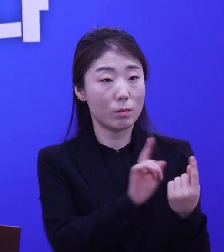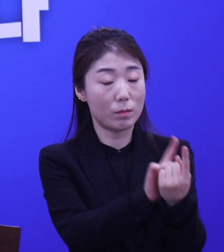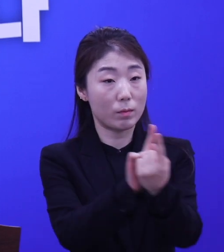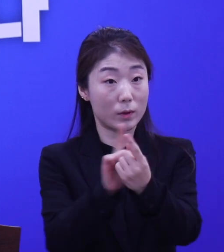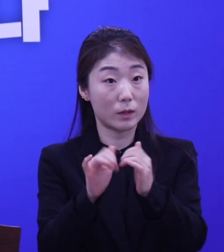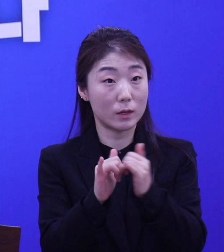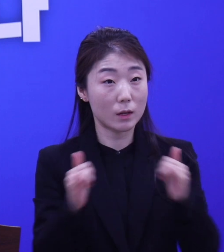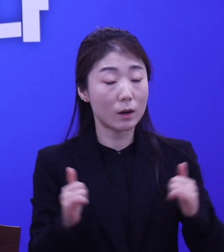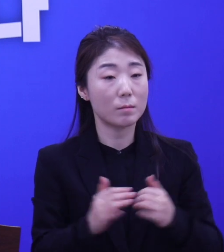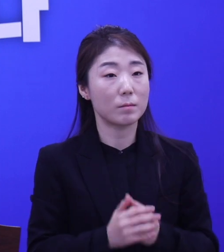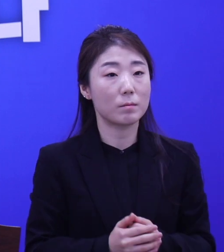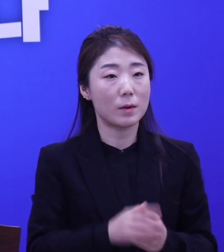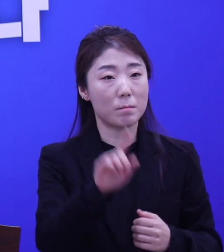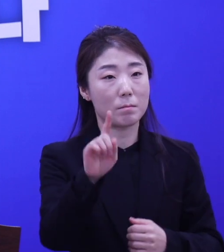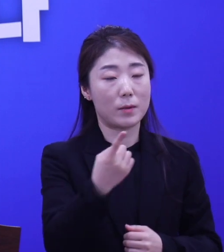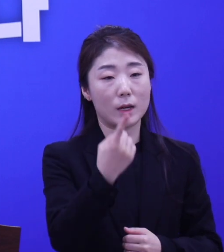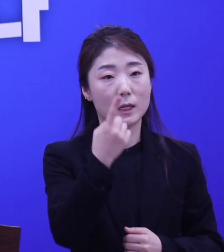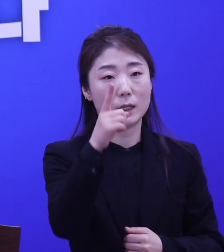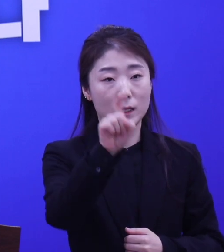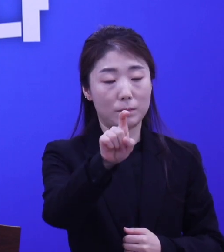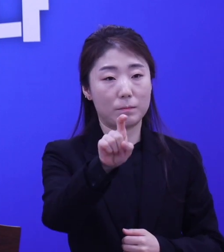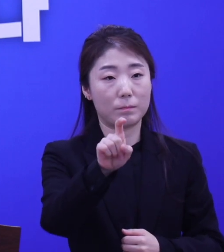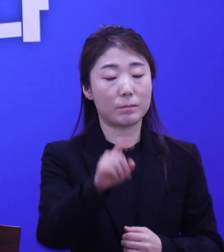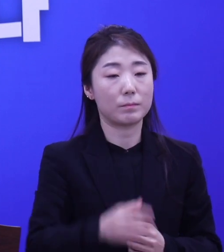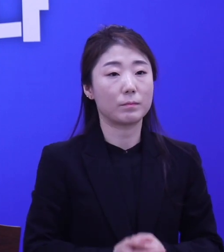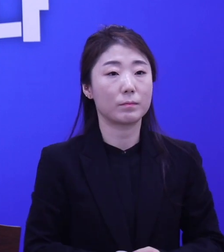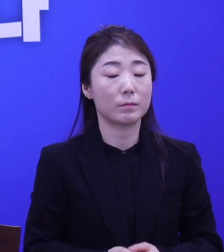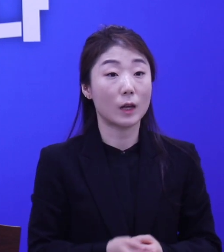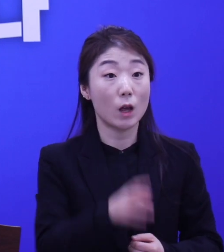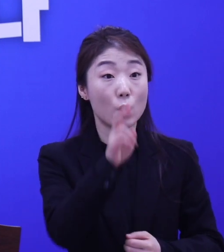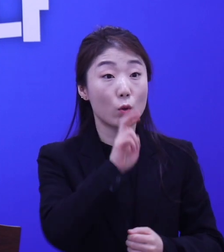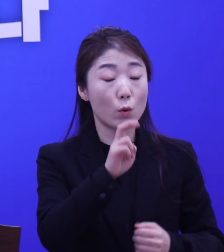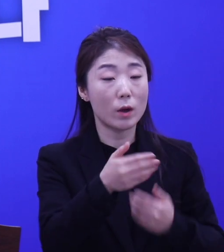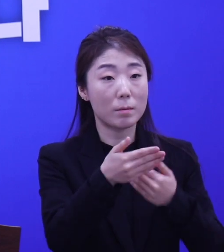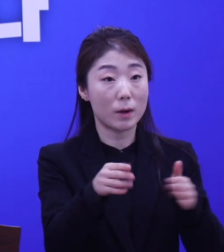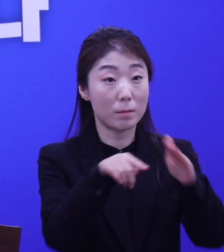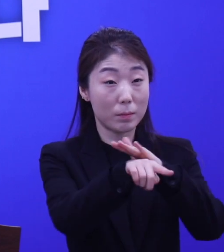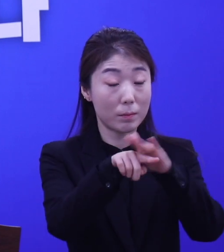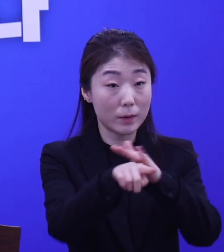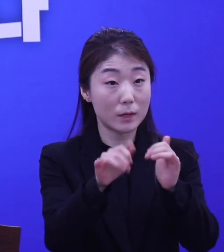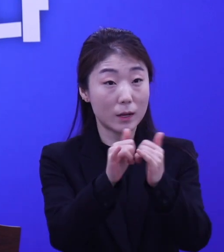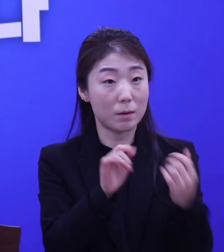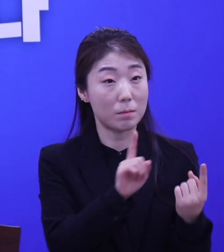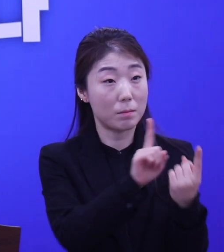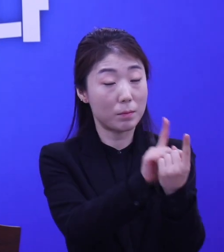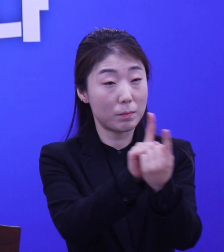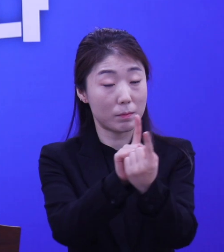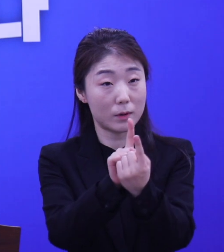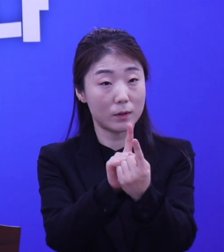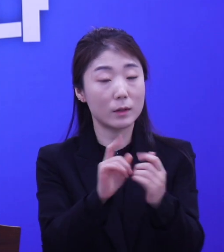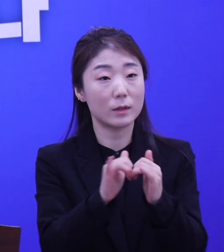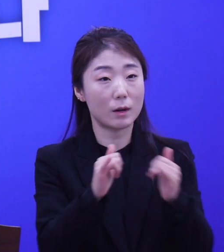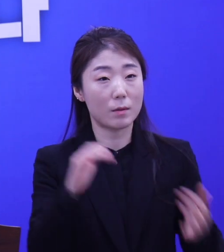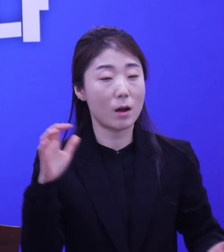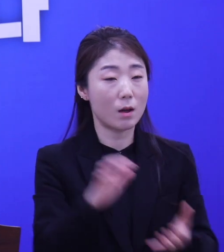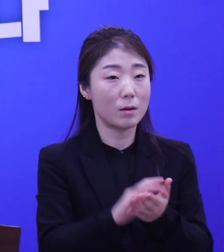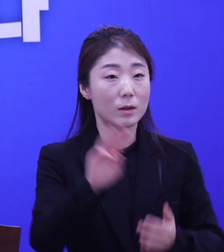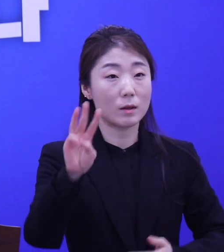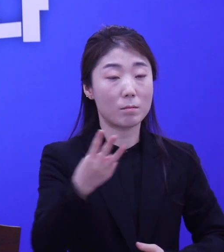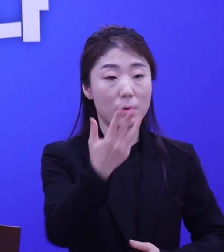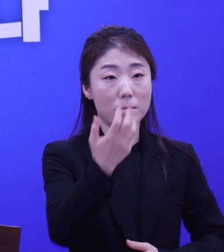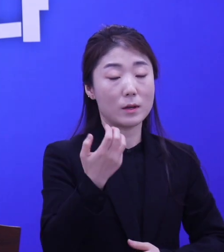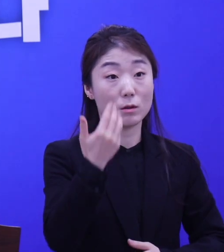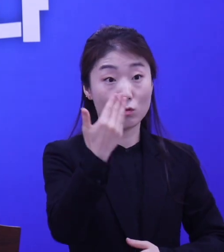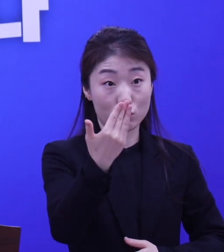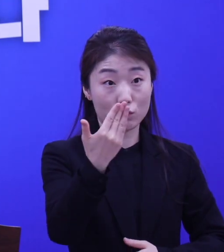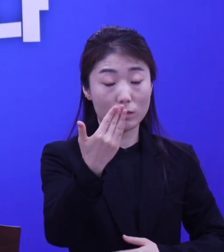접촉자는 총 110명입니다. 노래방 방문자와 접촉자는 총 389명으로